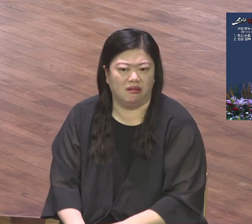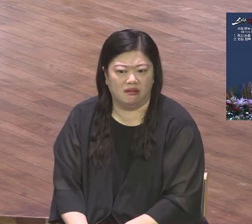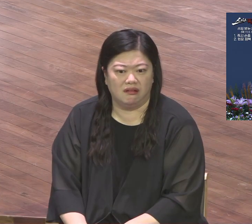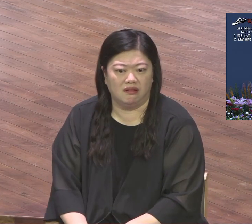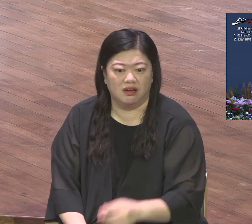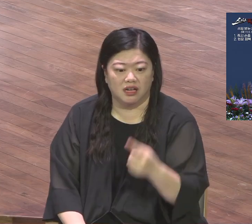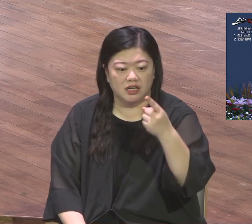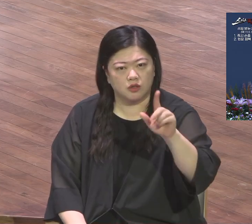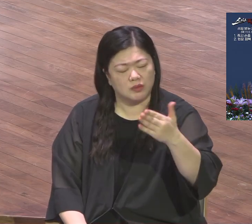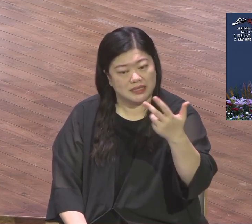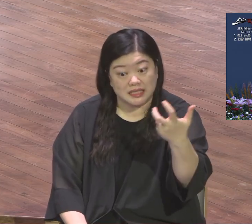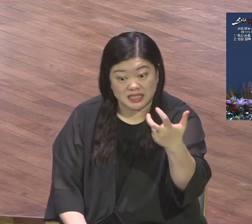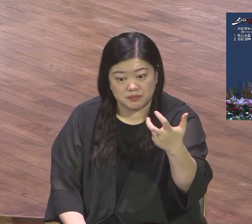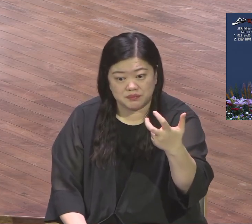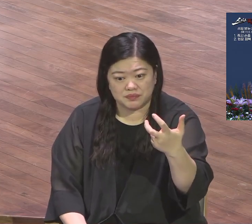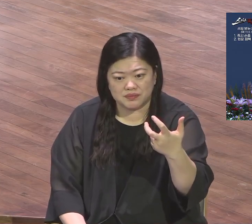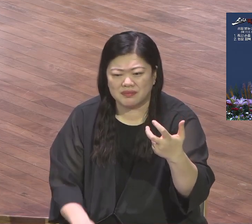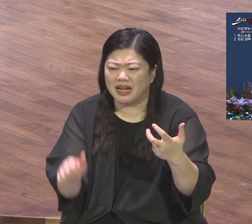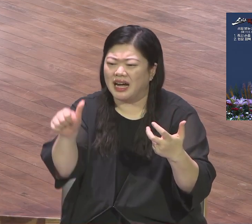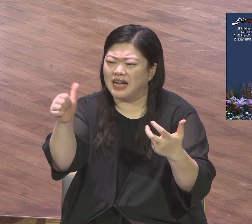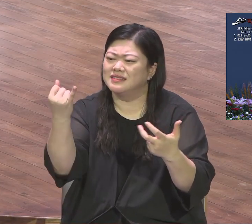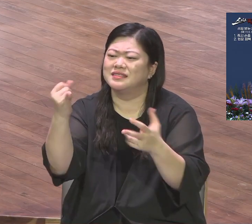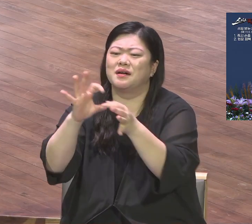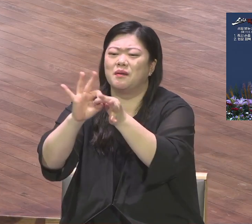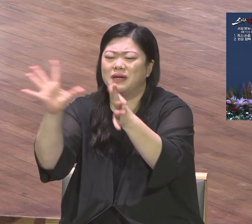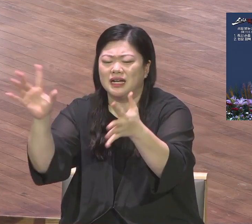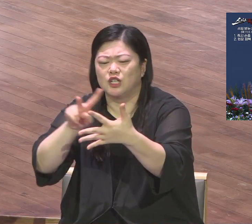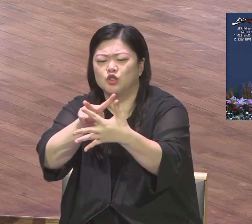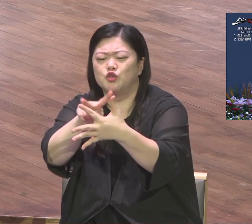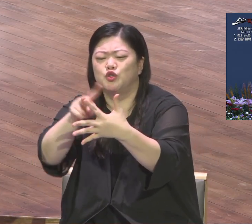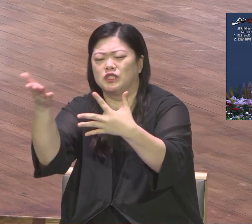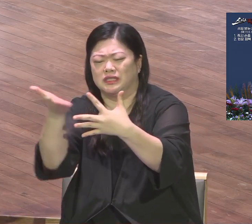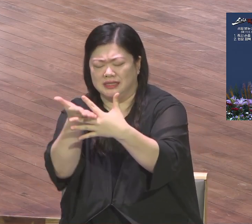1970년대는요, 아들, 딸, 구별 말고 둘만 낳고 살자.